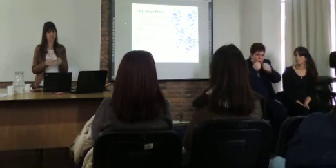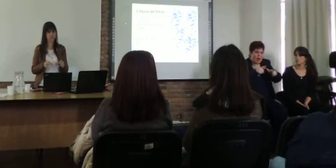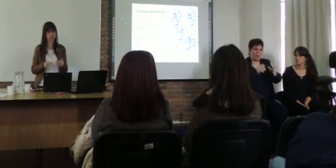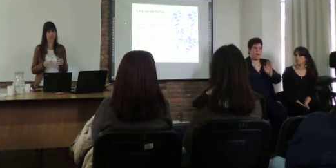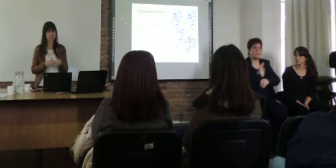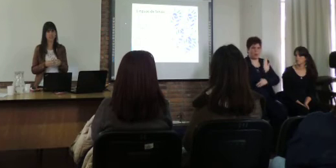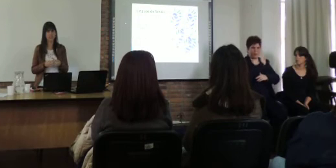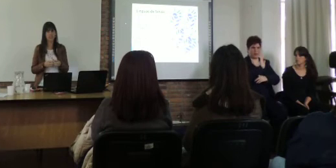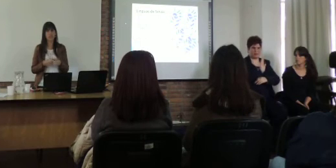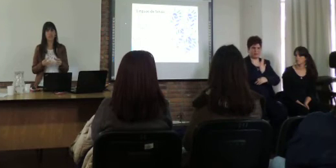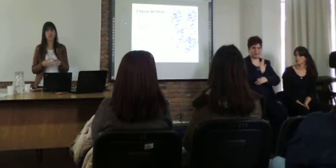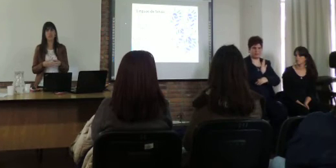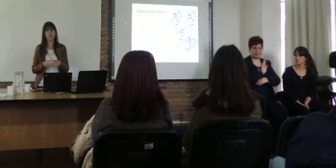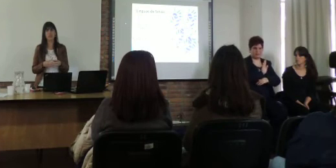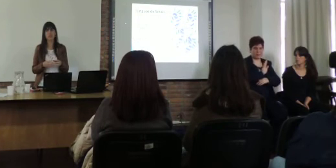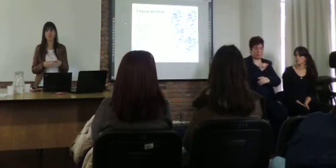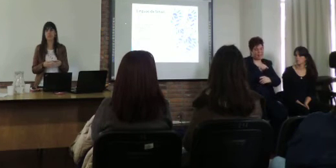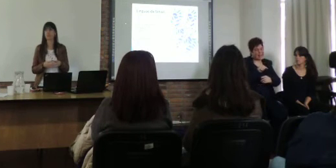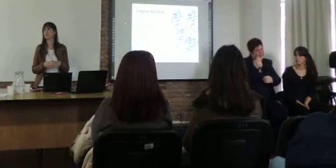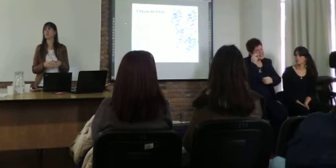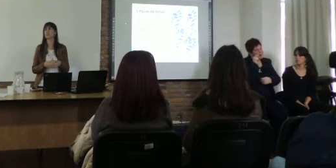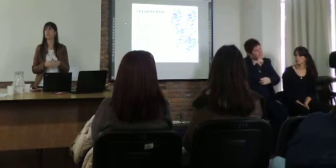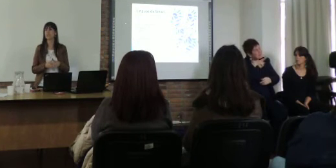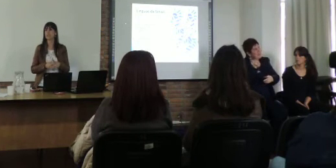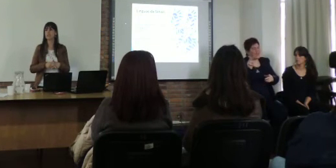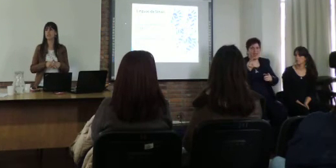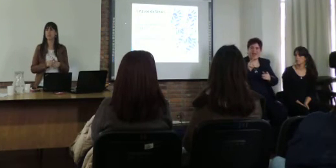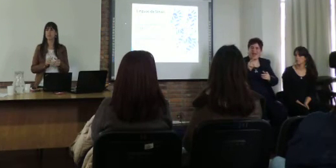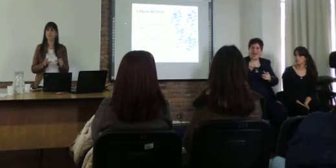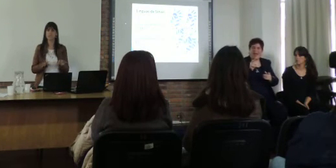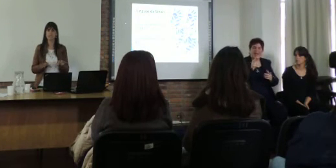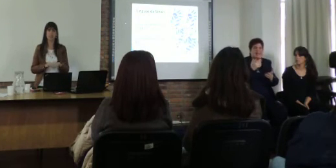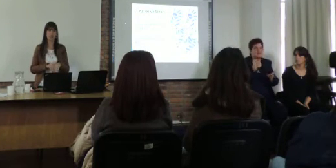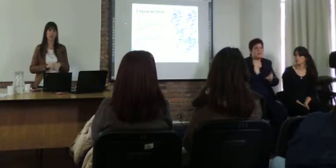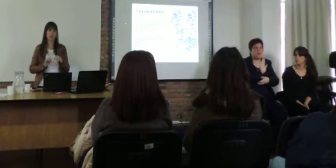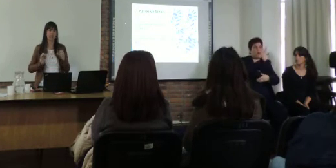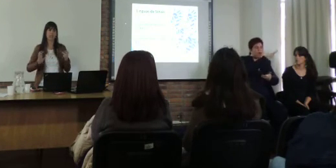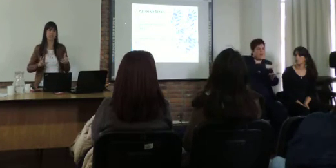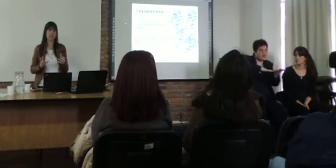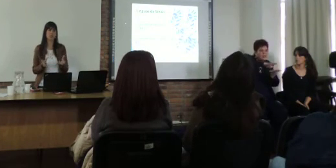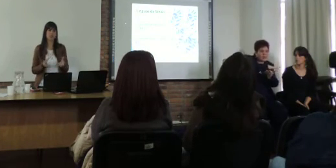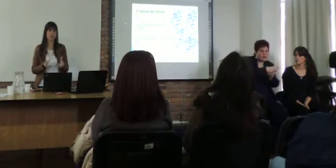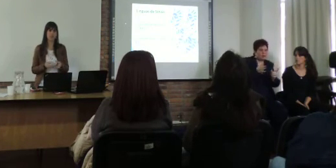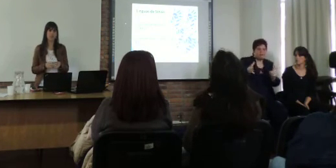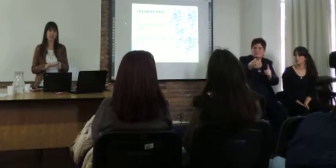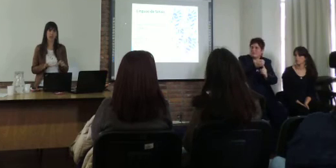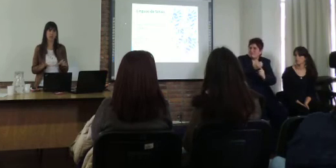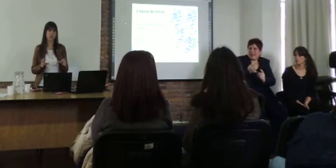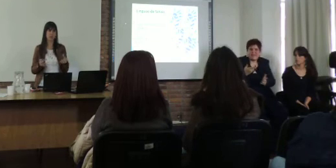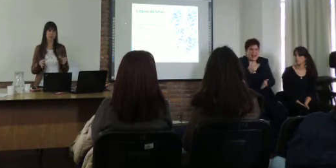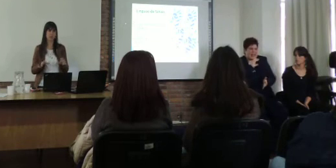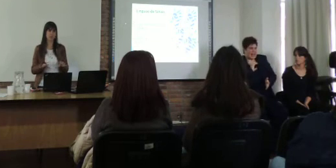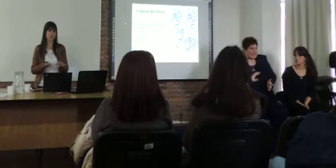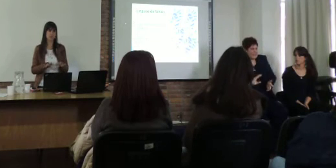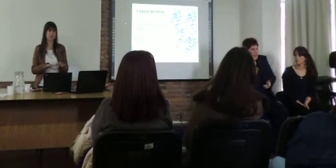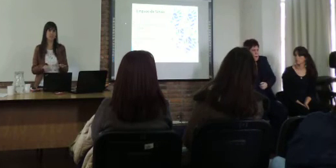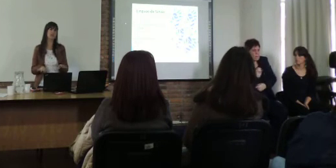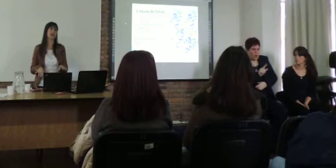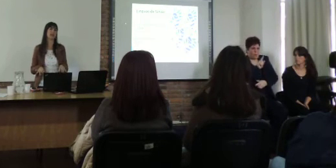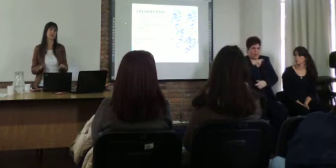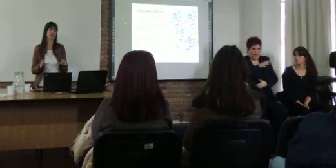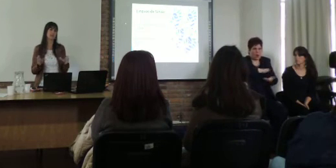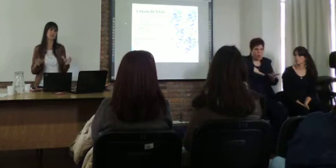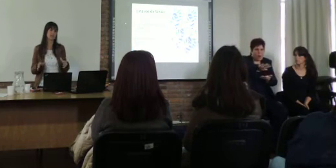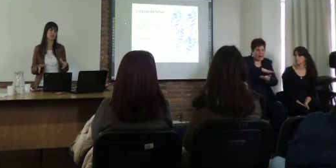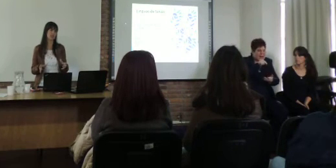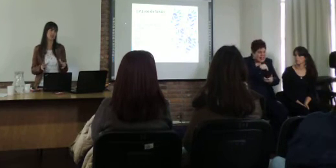essa amostragem dessa língua que vem emergindo desse contexto para dizer que é algo característico e é algo que se produz nesse